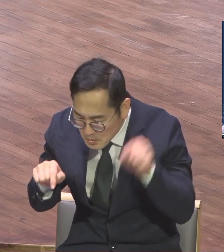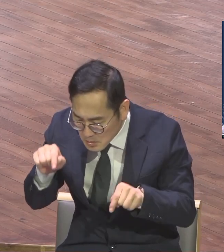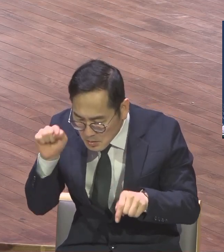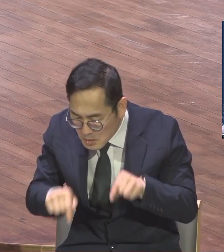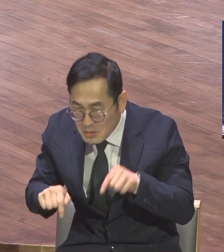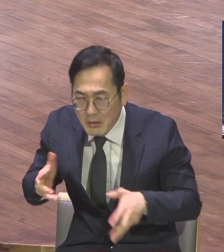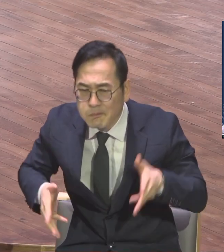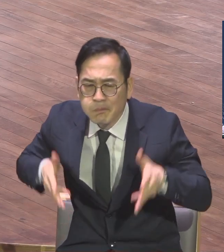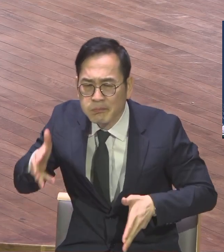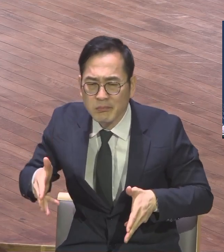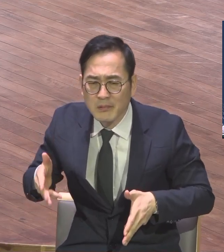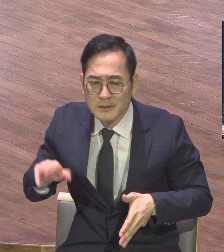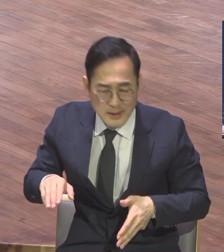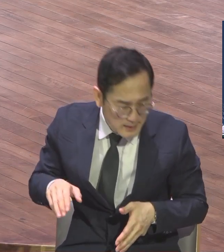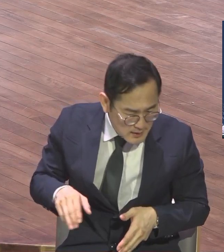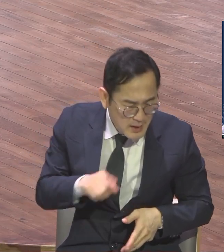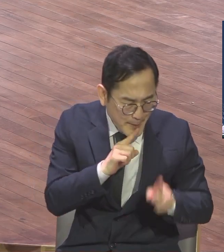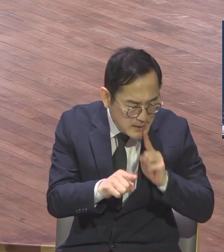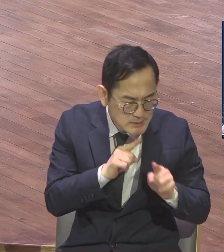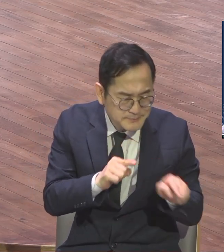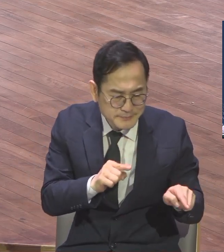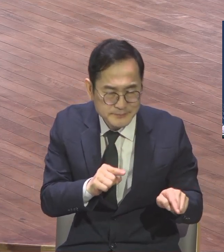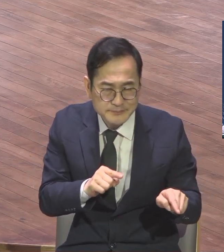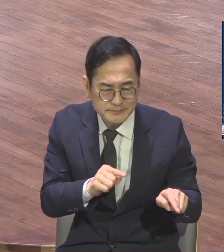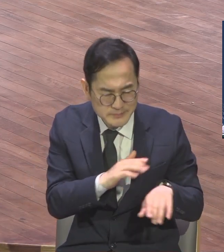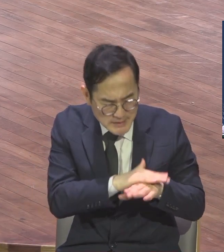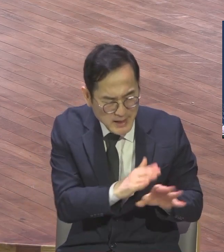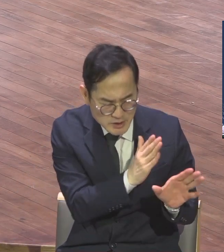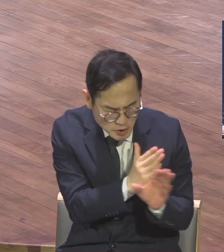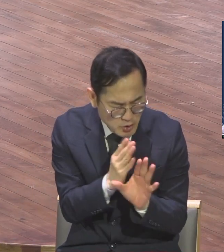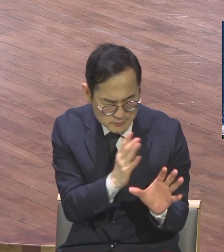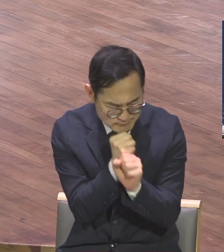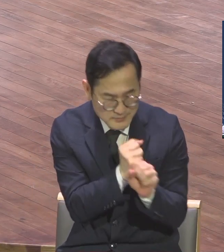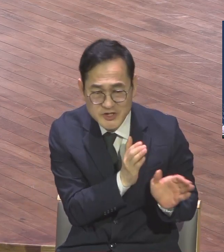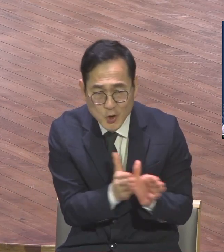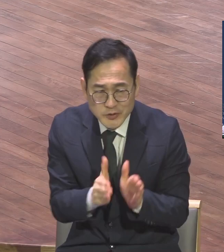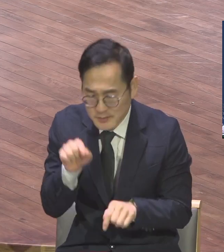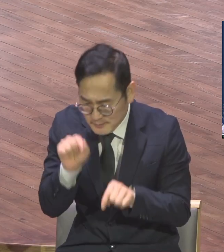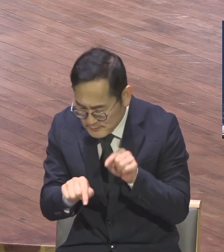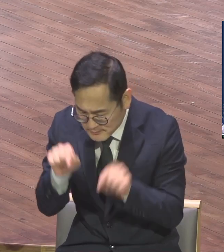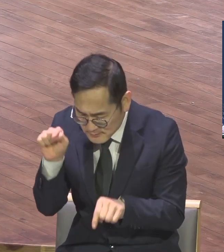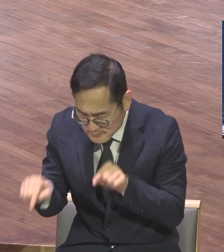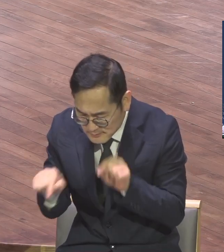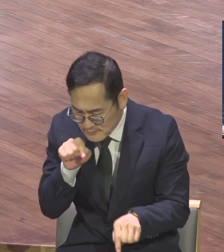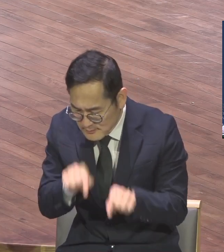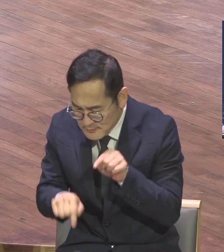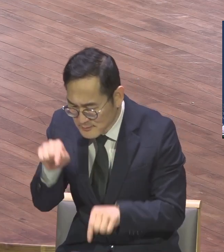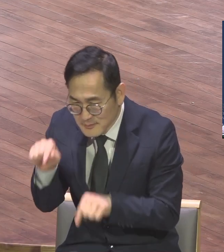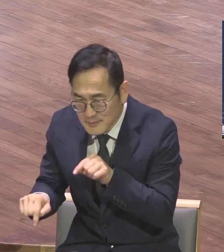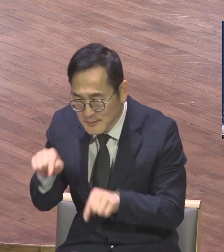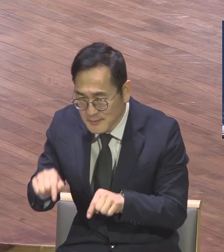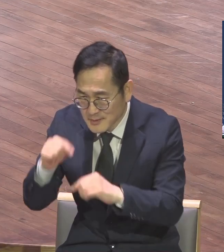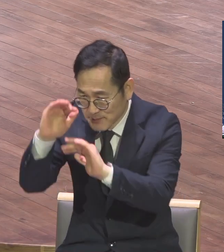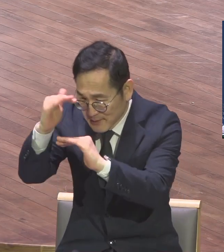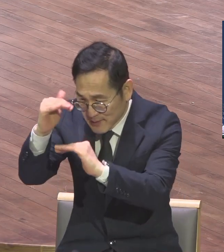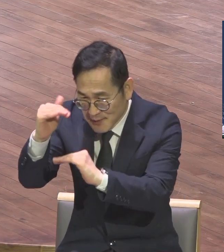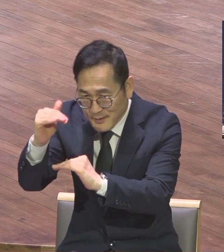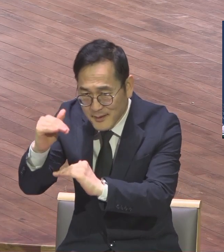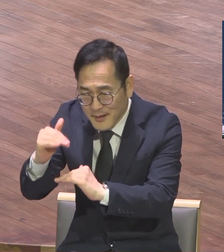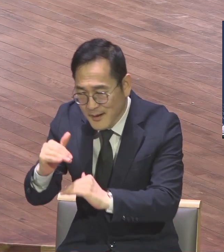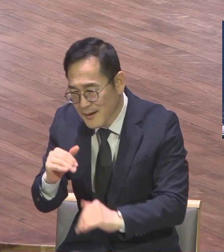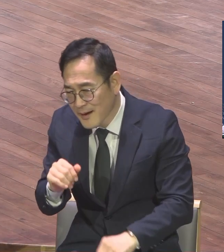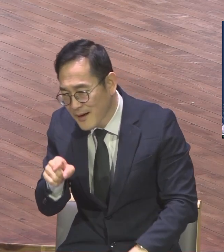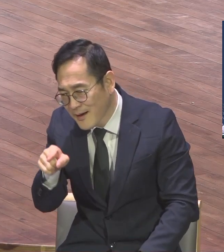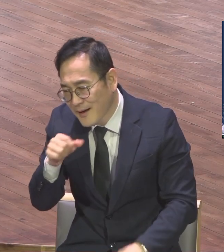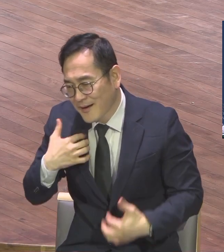그래도 그걸 말씀을 하나 이렇게 만들어서 나오고 이렇게 하는 걸 보면서 너무 좋은 거예요. 그리고 이제 그 말씀을